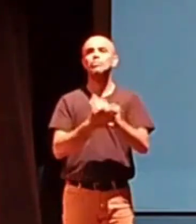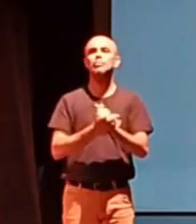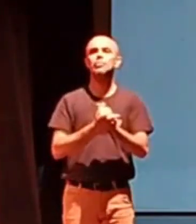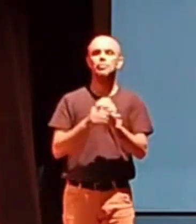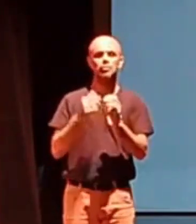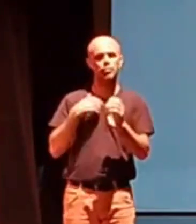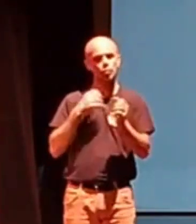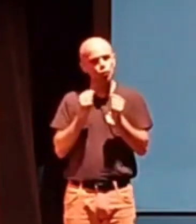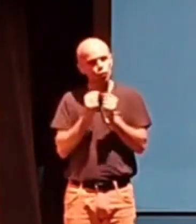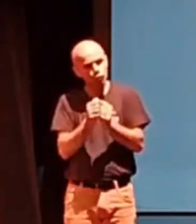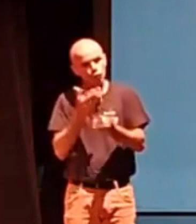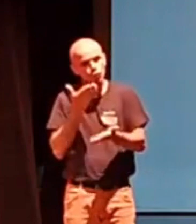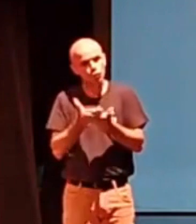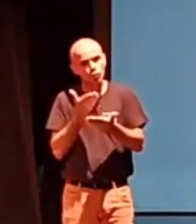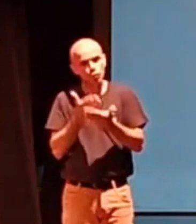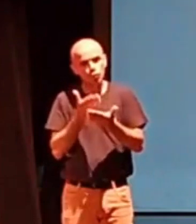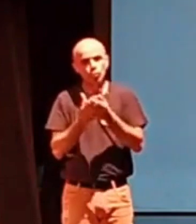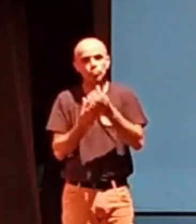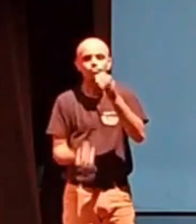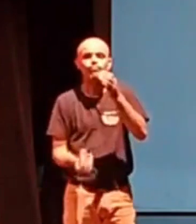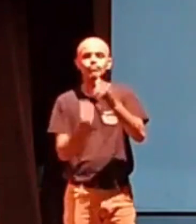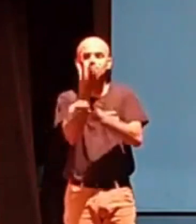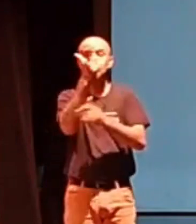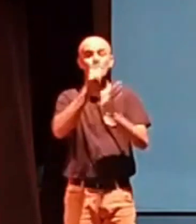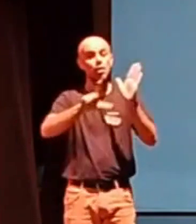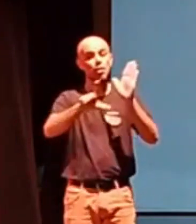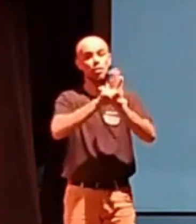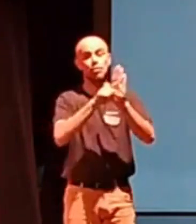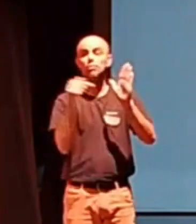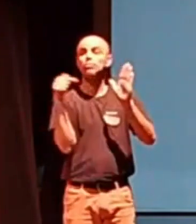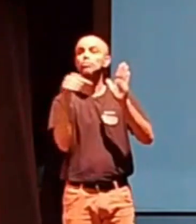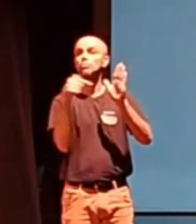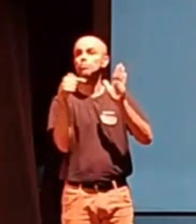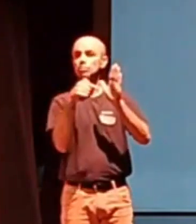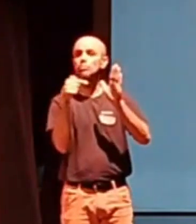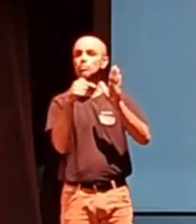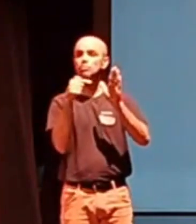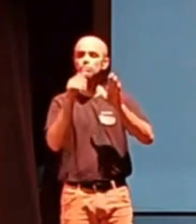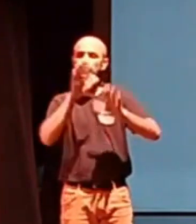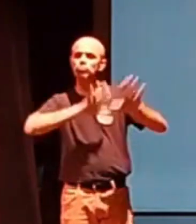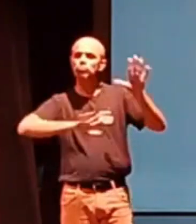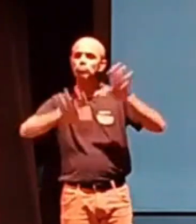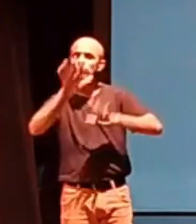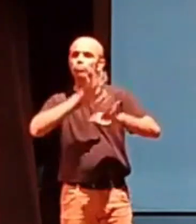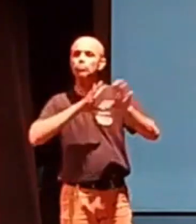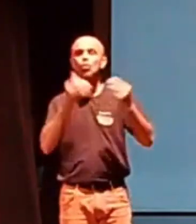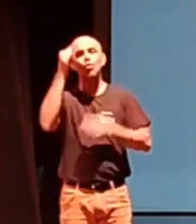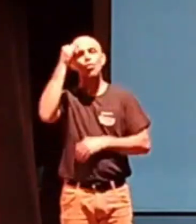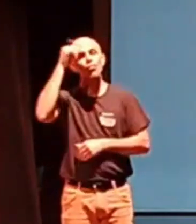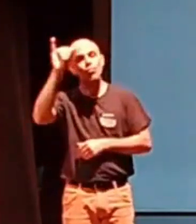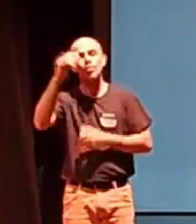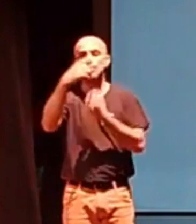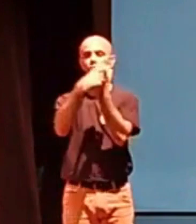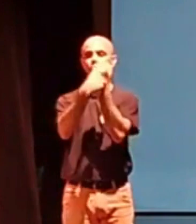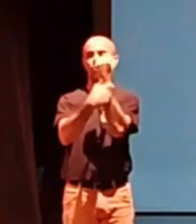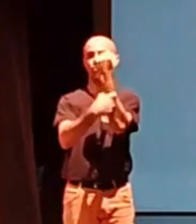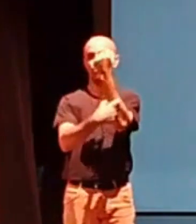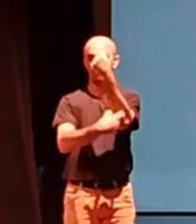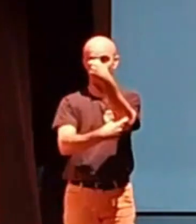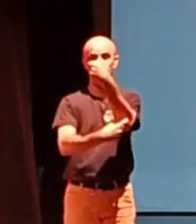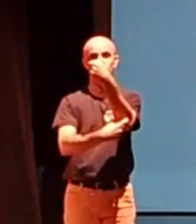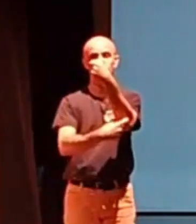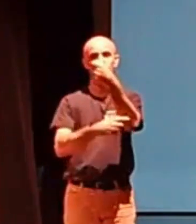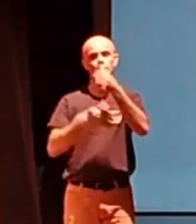gente resolveu criar uma lei municipal, onde a gente trabalha a prevenção da escoliose. E aí a